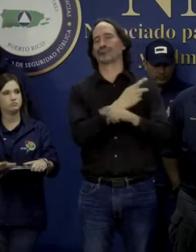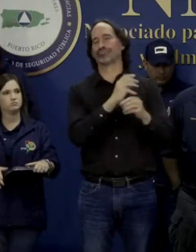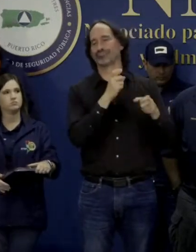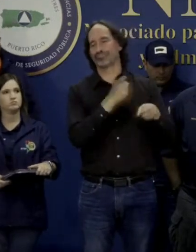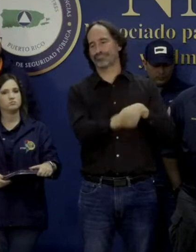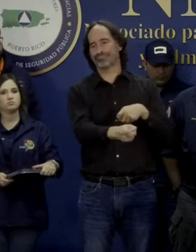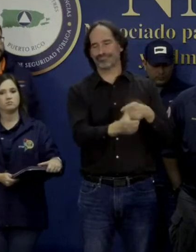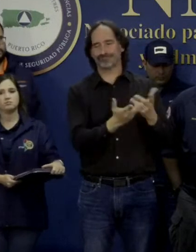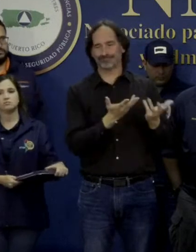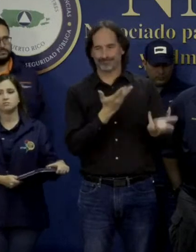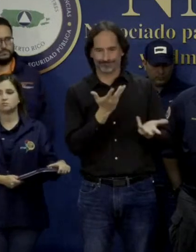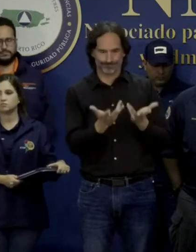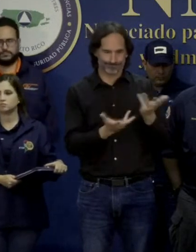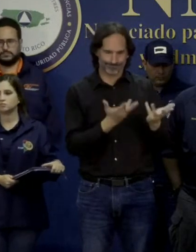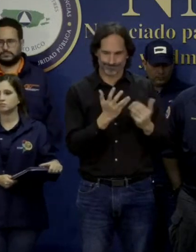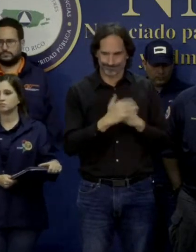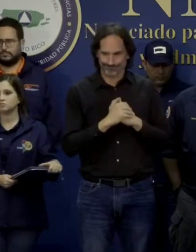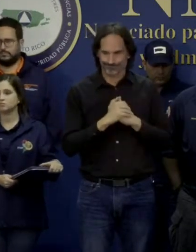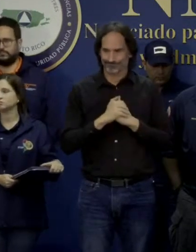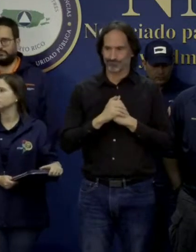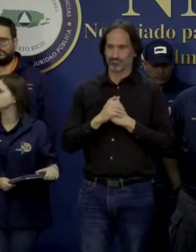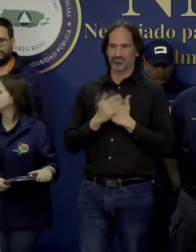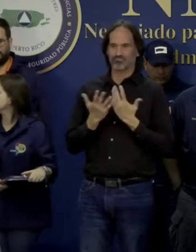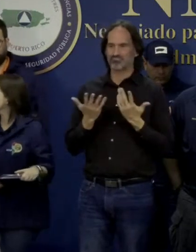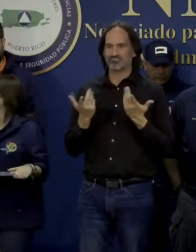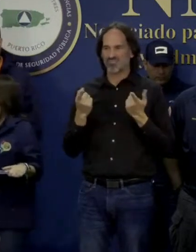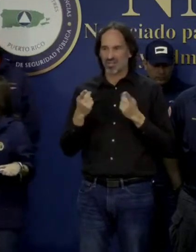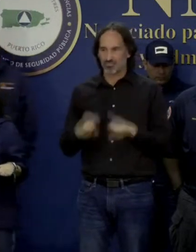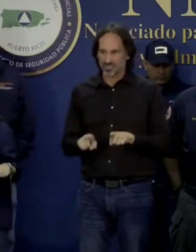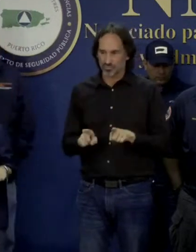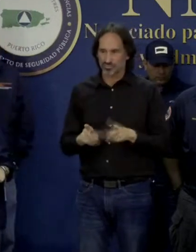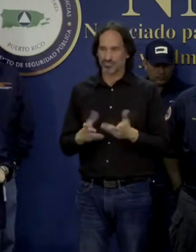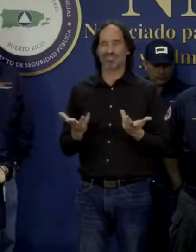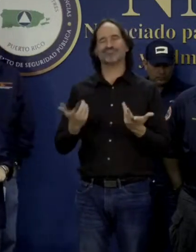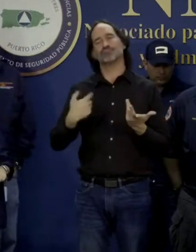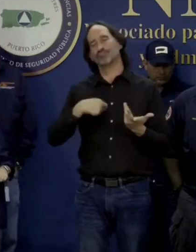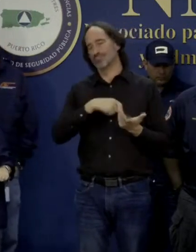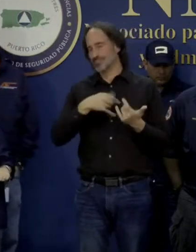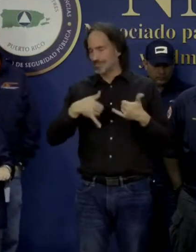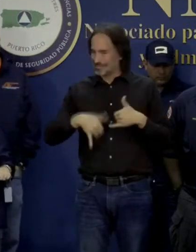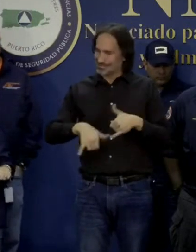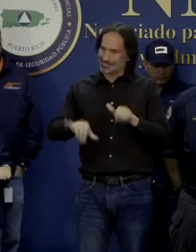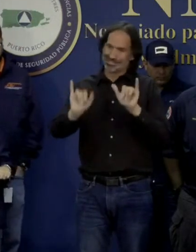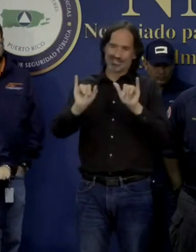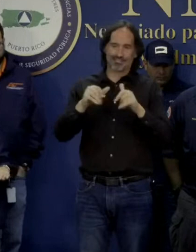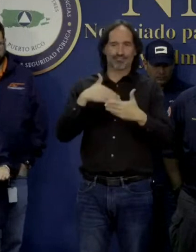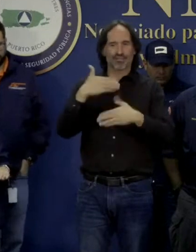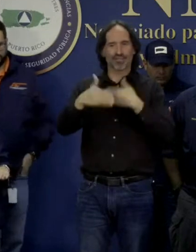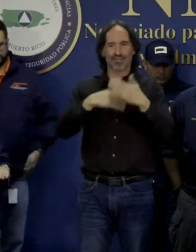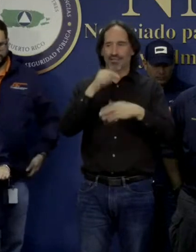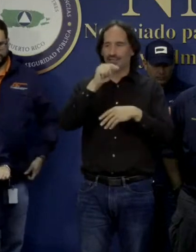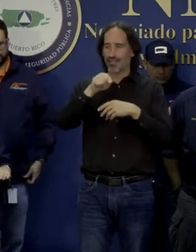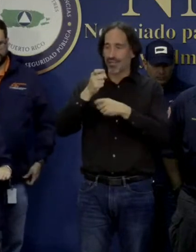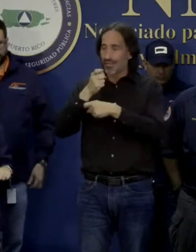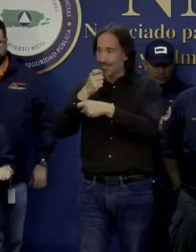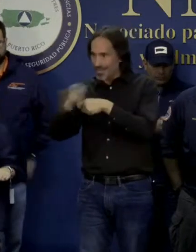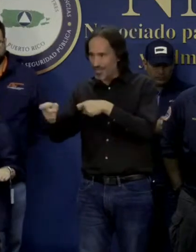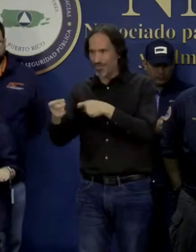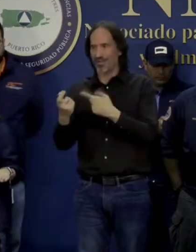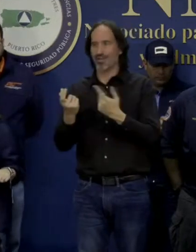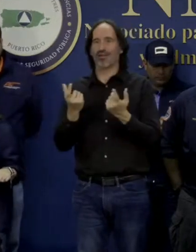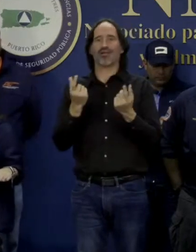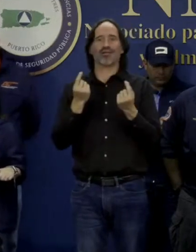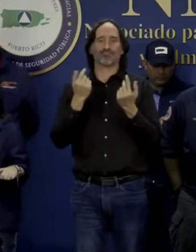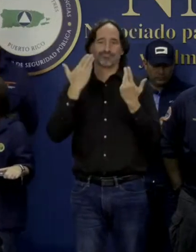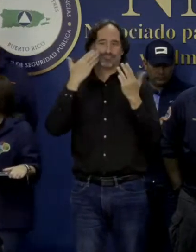que todavía estamos en ese proceso de seguirle identificando daños y eventualmente pues tendremos